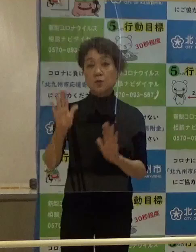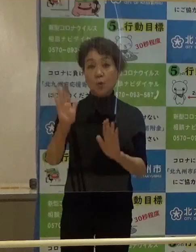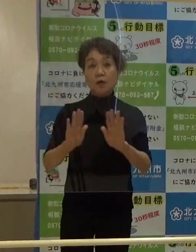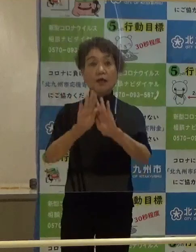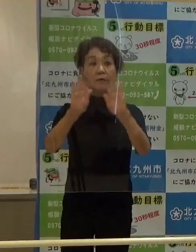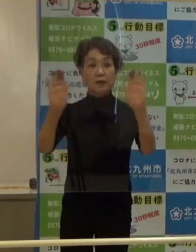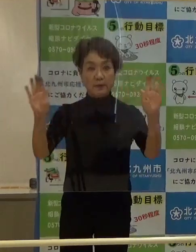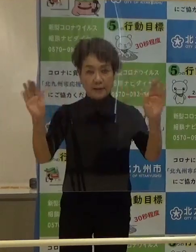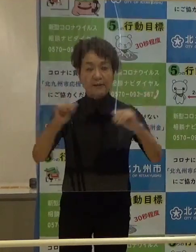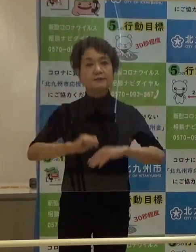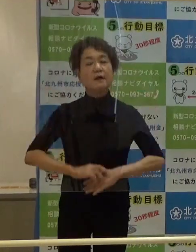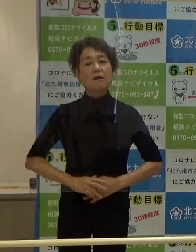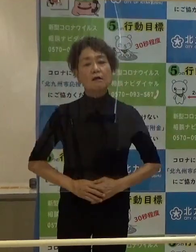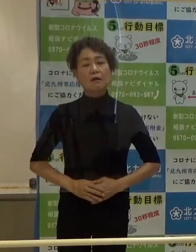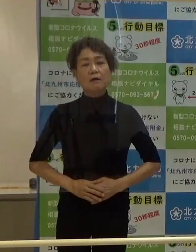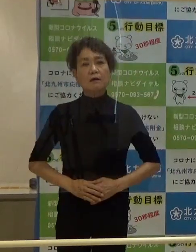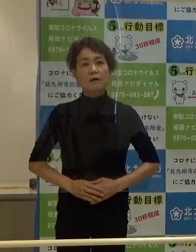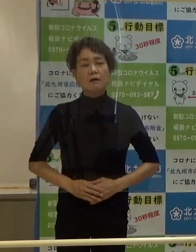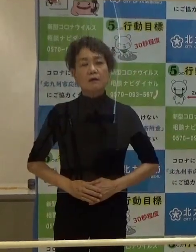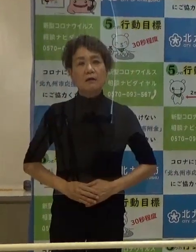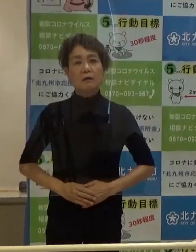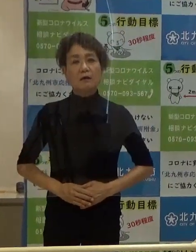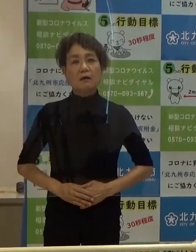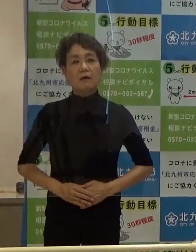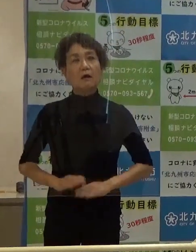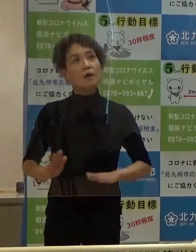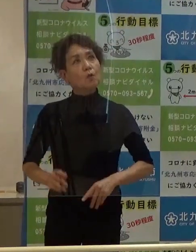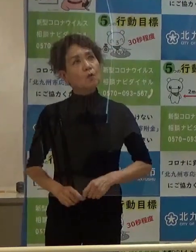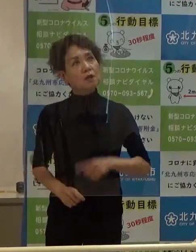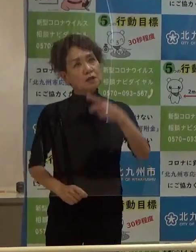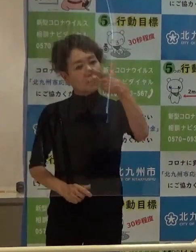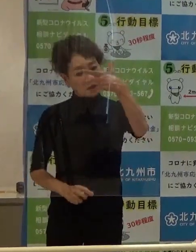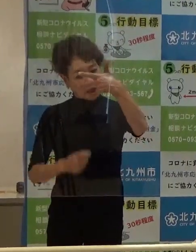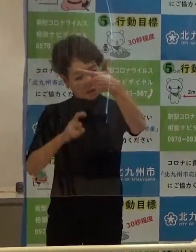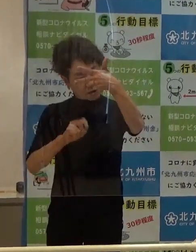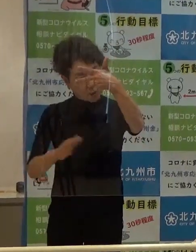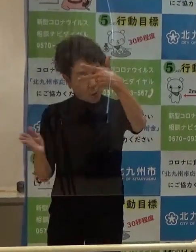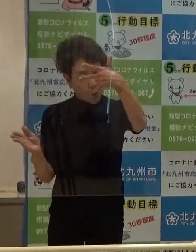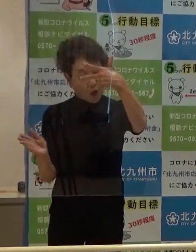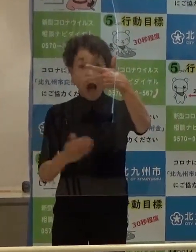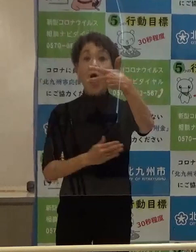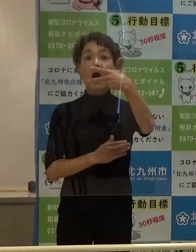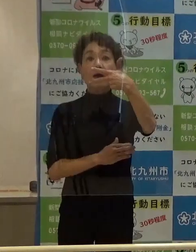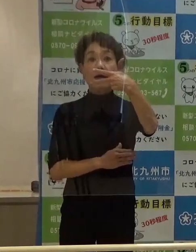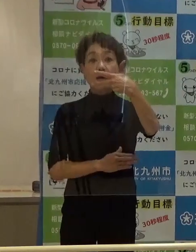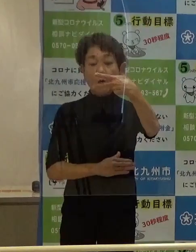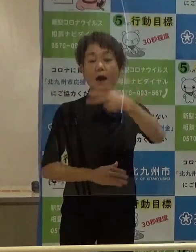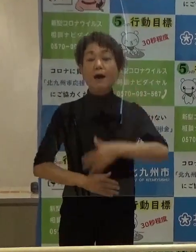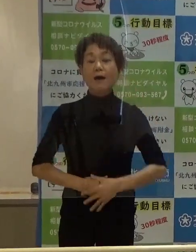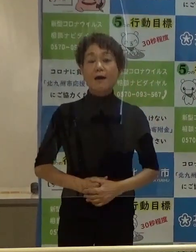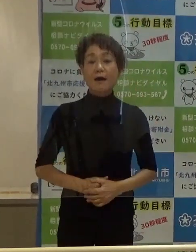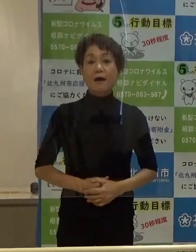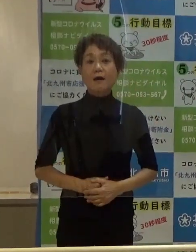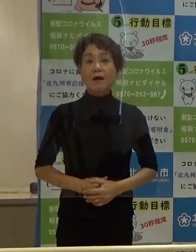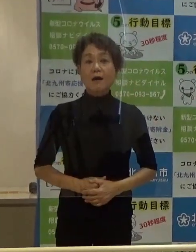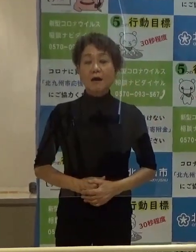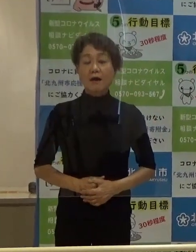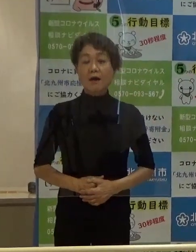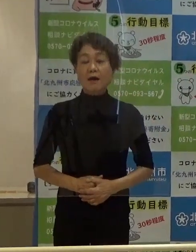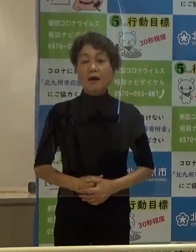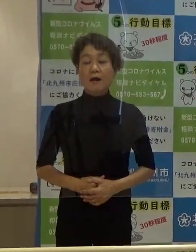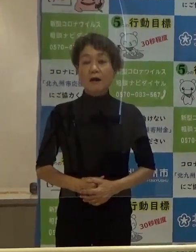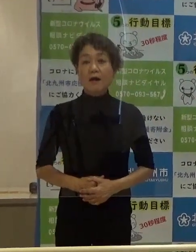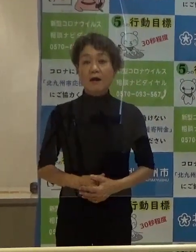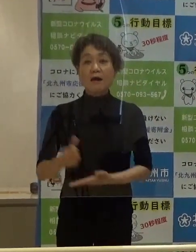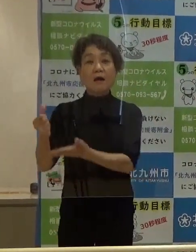、その7月10日からは、これに沿うと無観客で